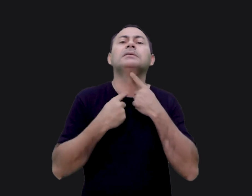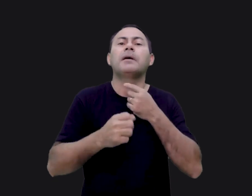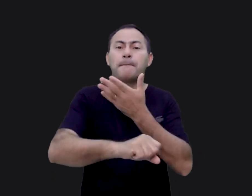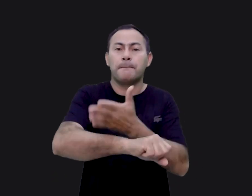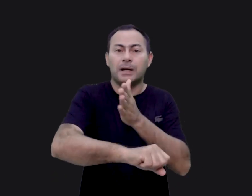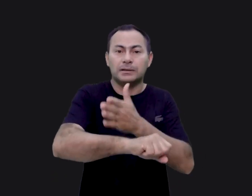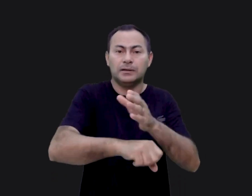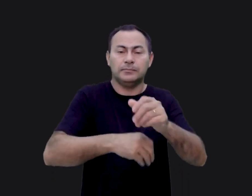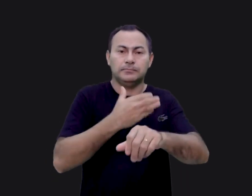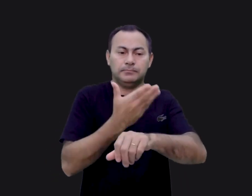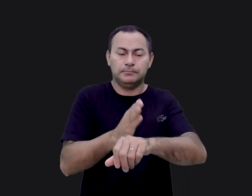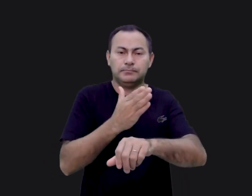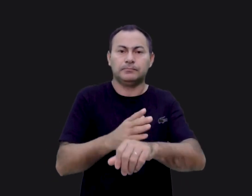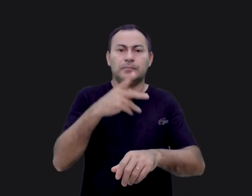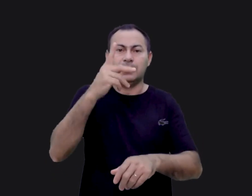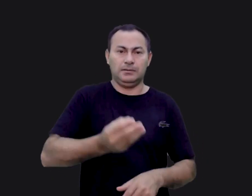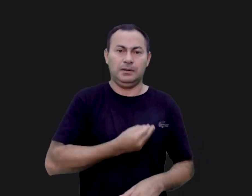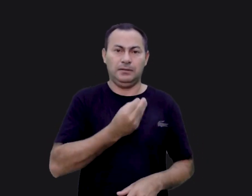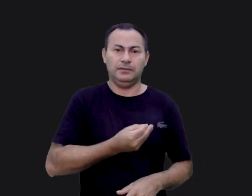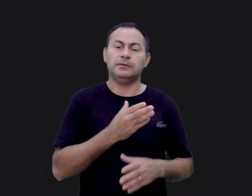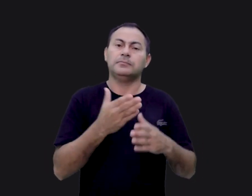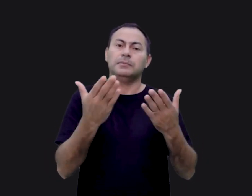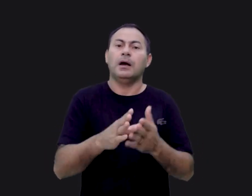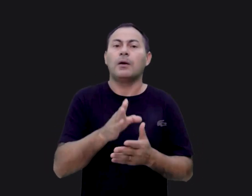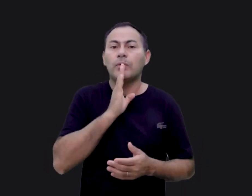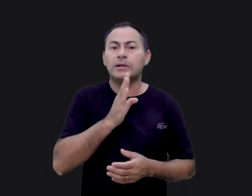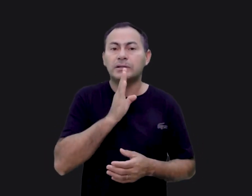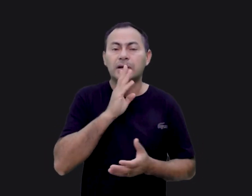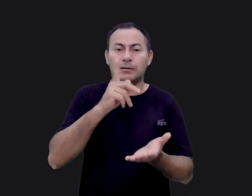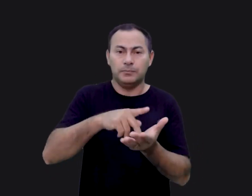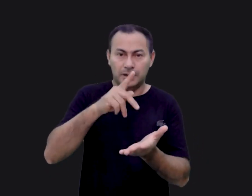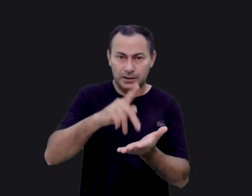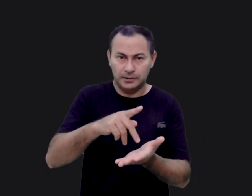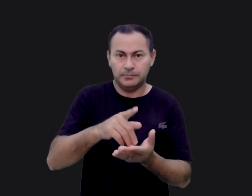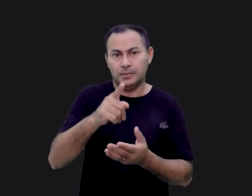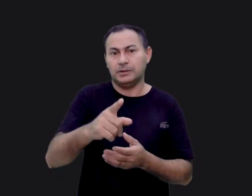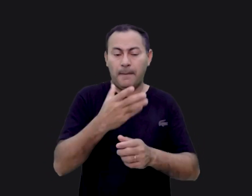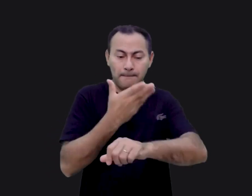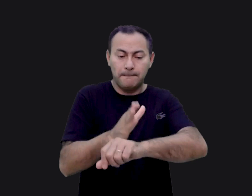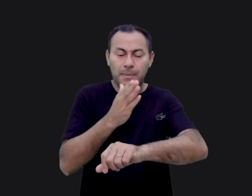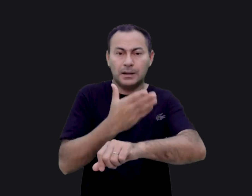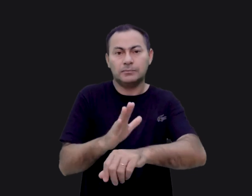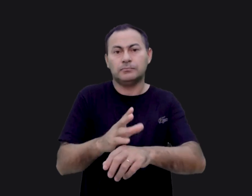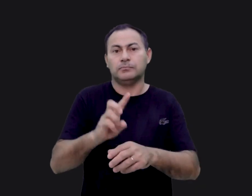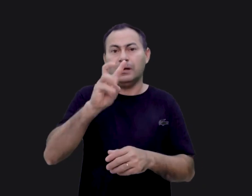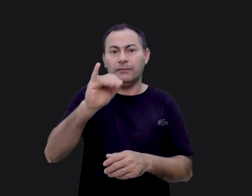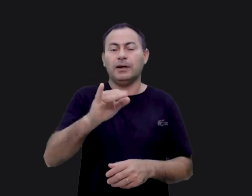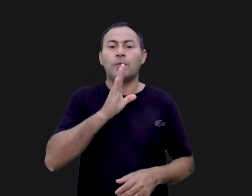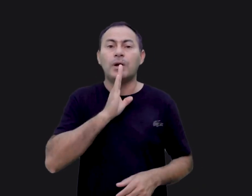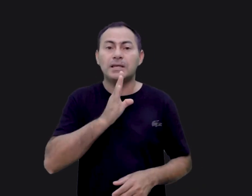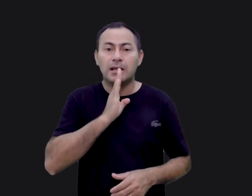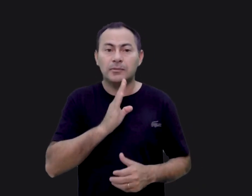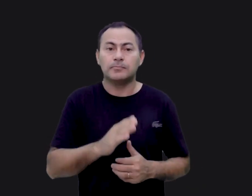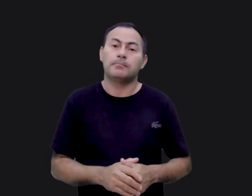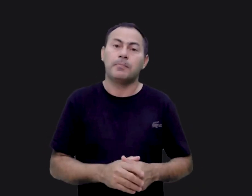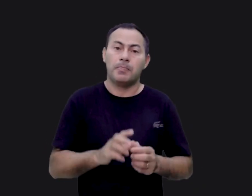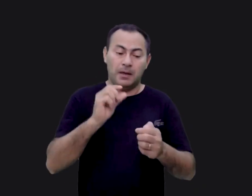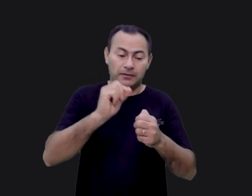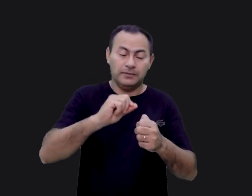deseja praticá-la e aplicar essa verdade na sua vida, então conhecerá a verdade. Se você praticá-la, vai conhecê-la. Se